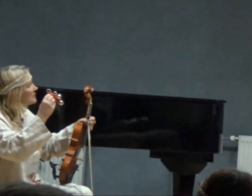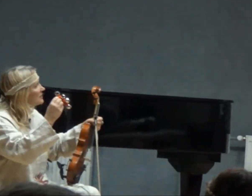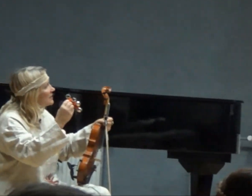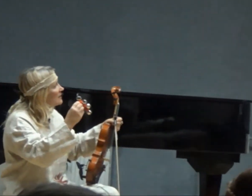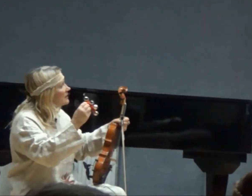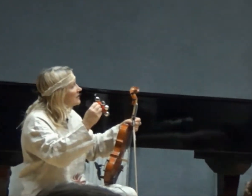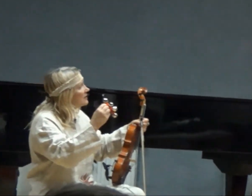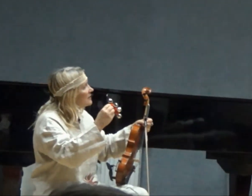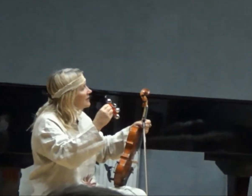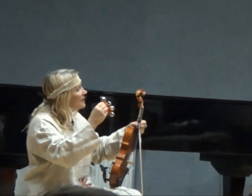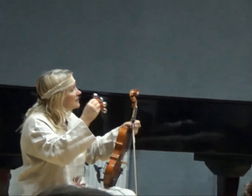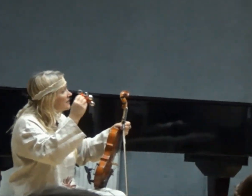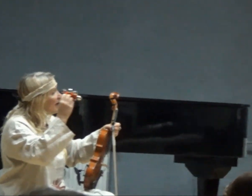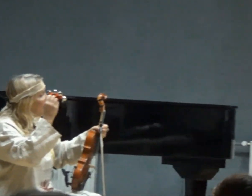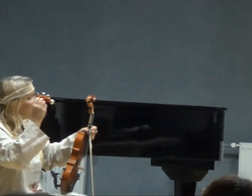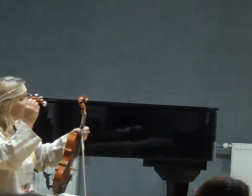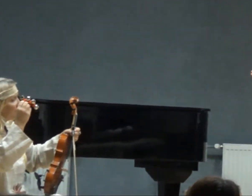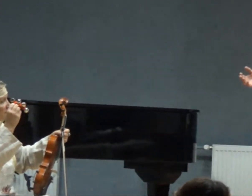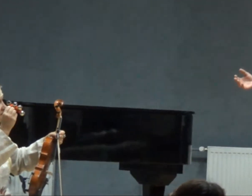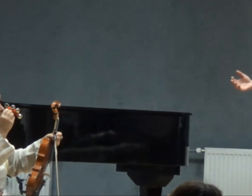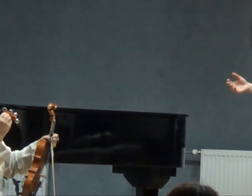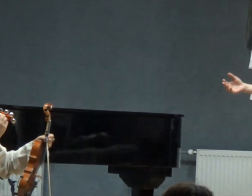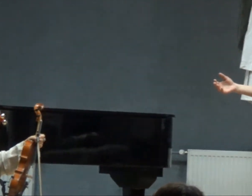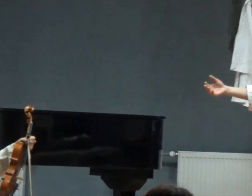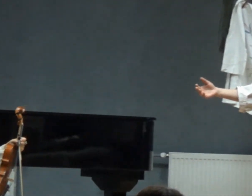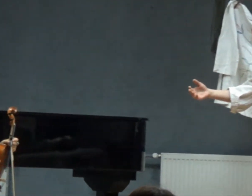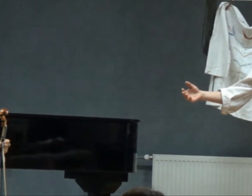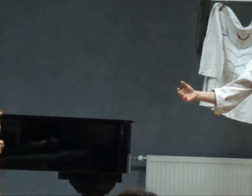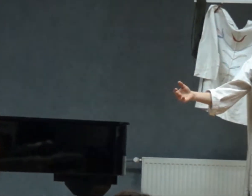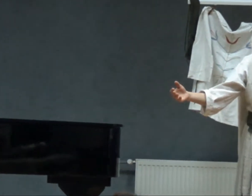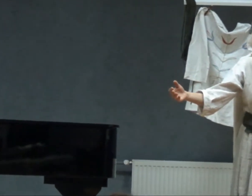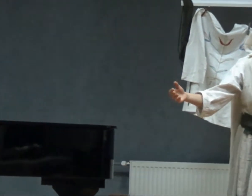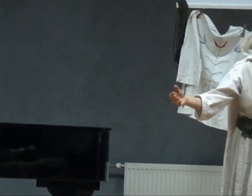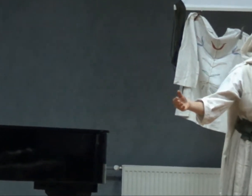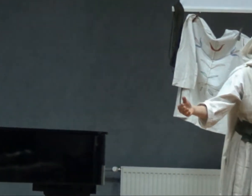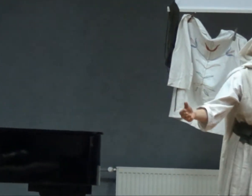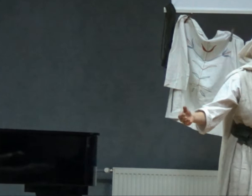Palaimink mane saulelė ir žvaigždelė.